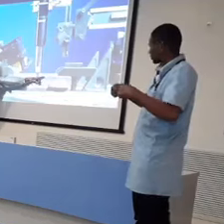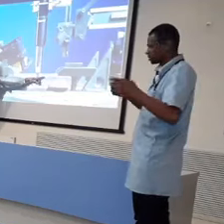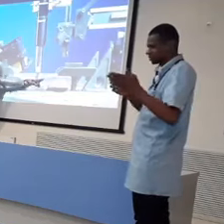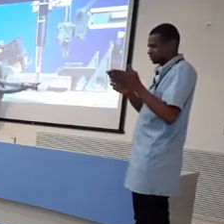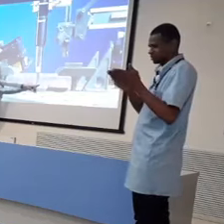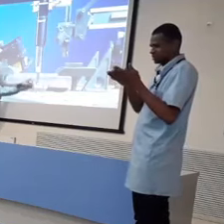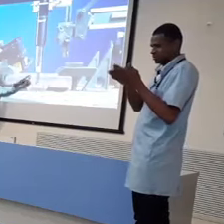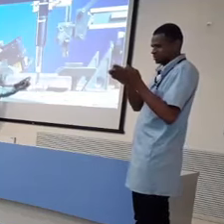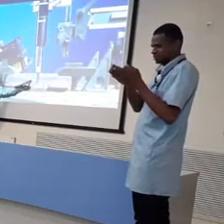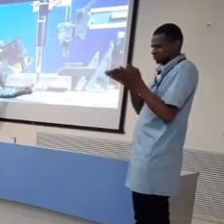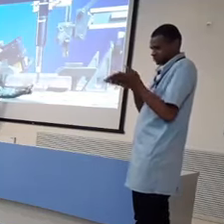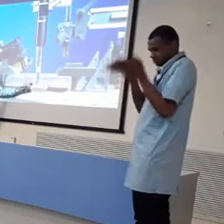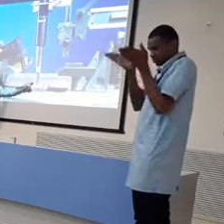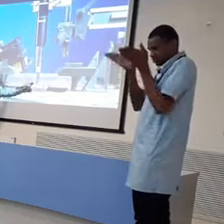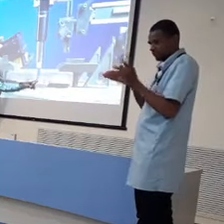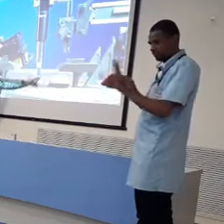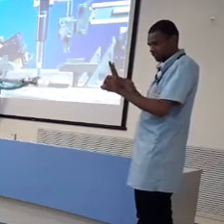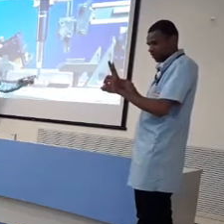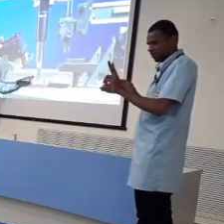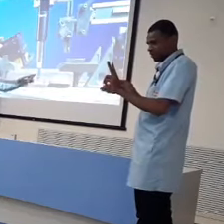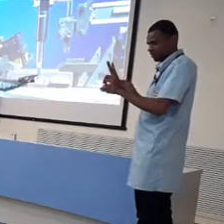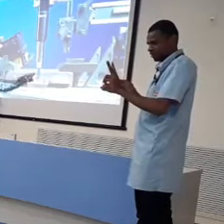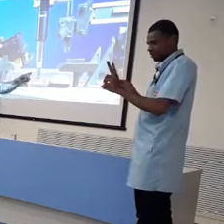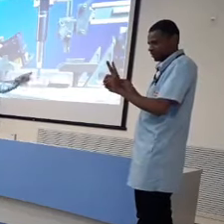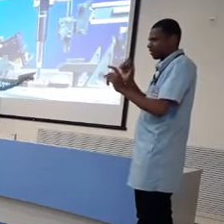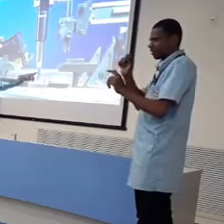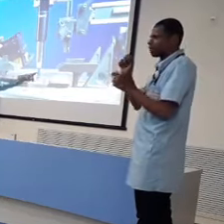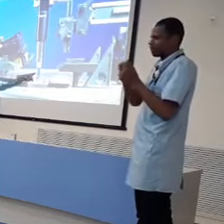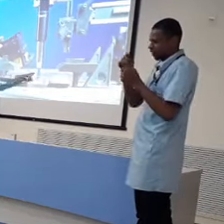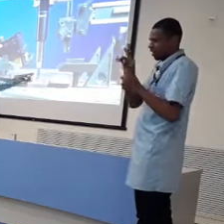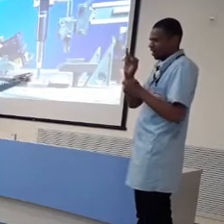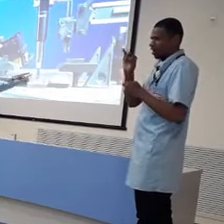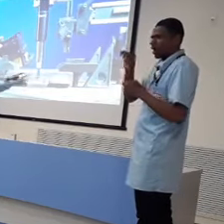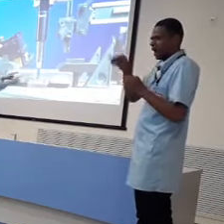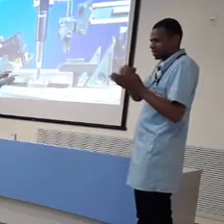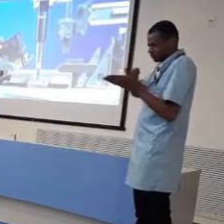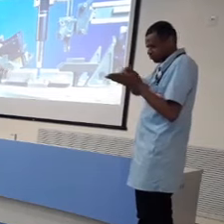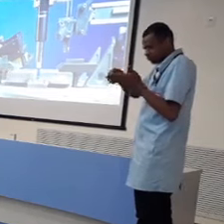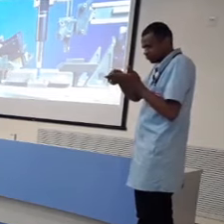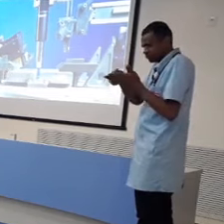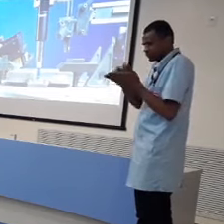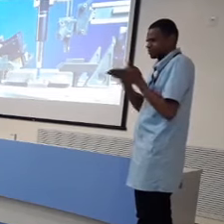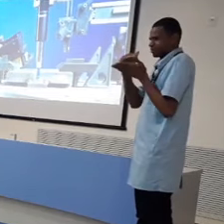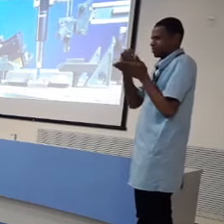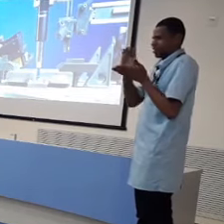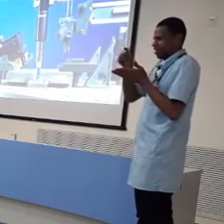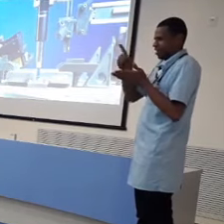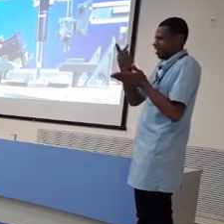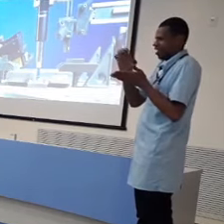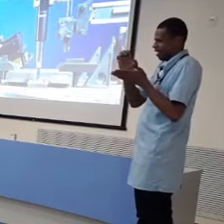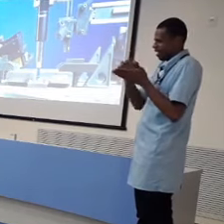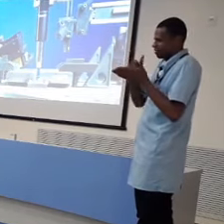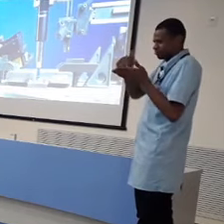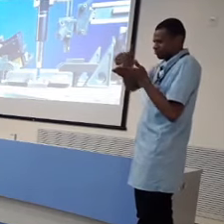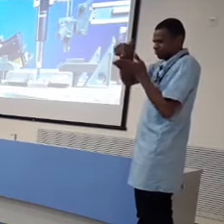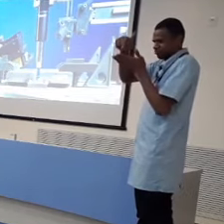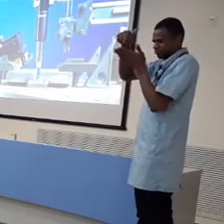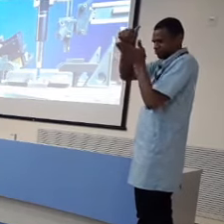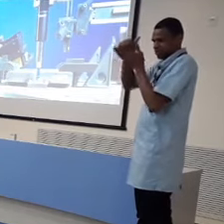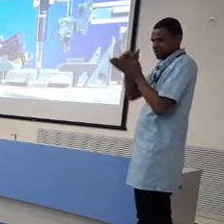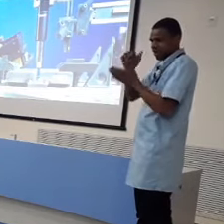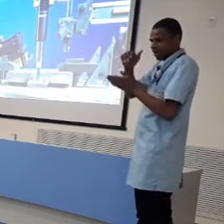Chanfro e enchimento por passe, tá? Então, aonde que isso ganha?